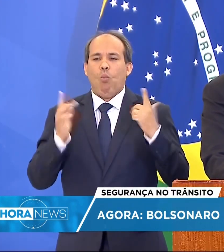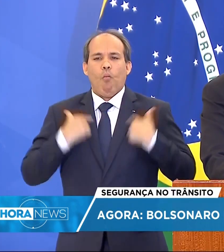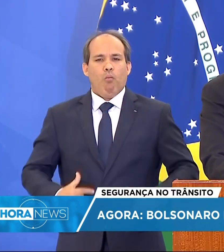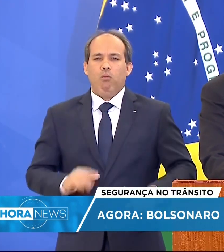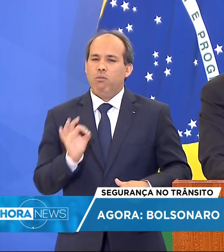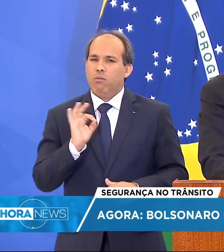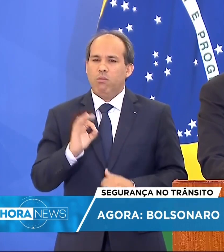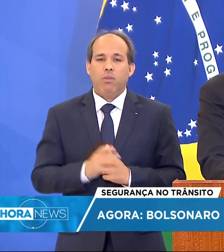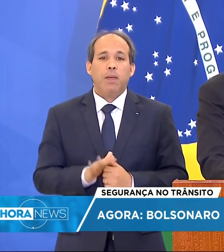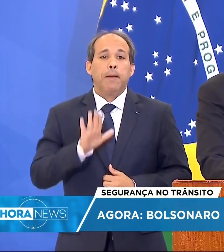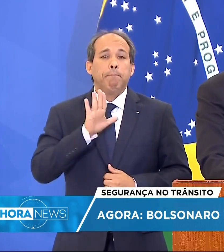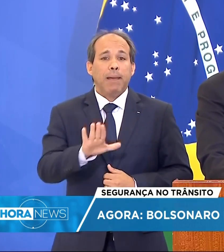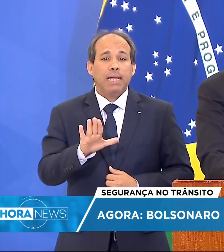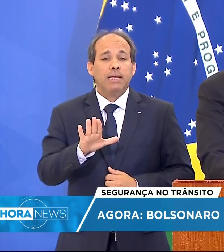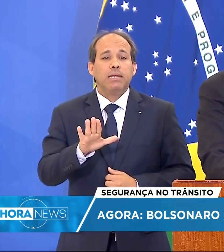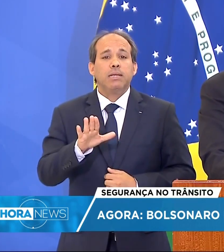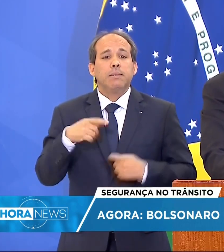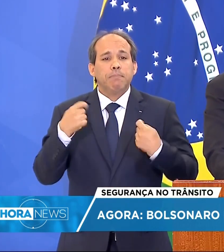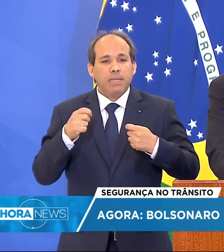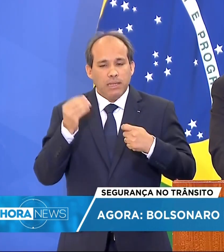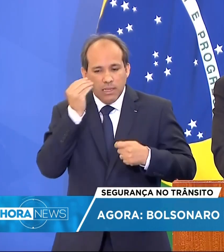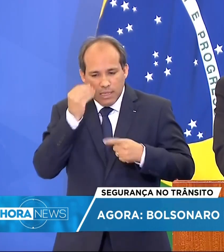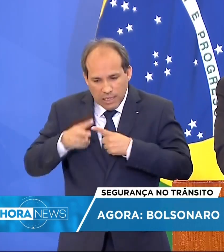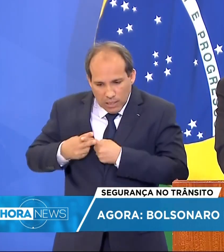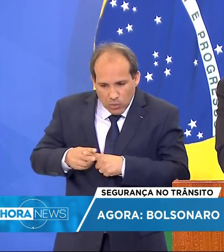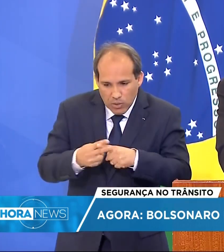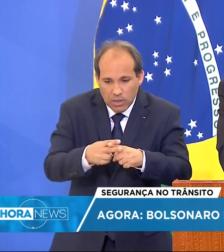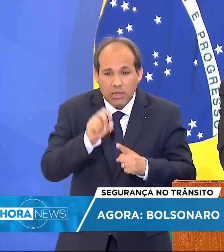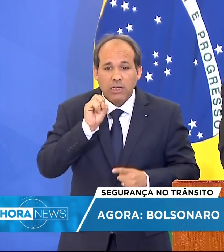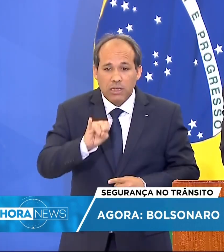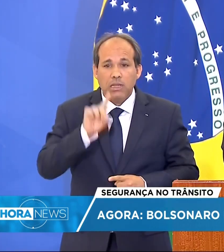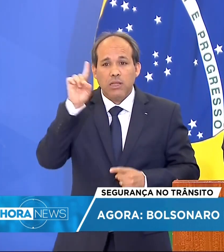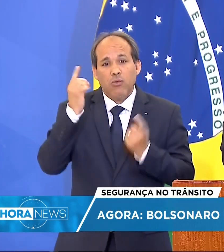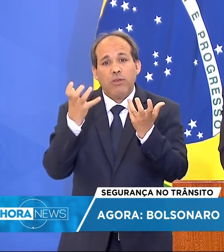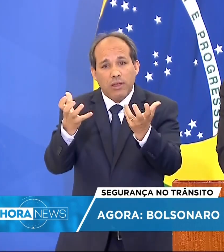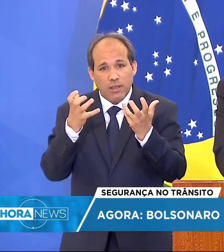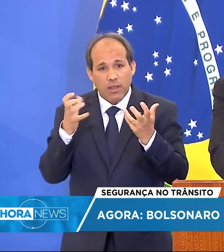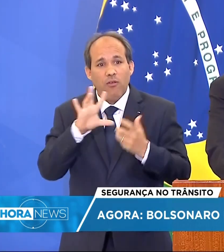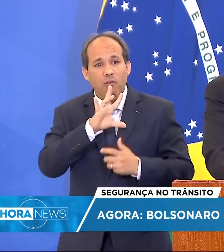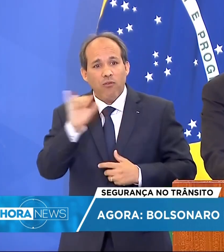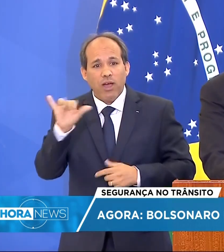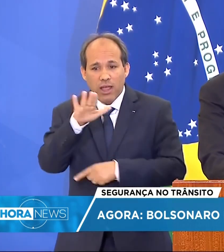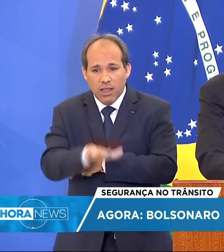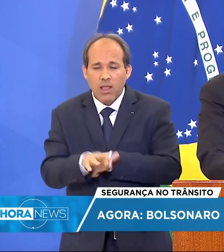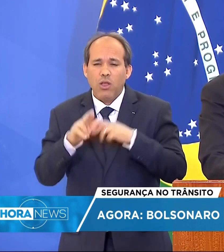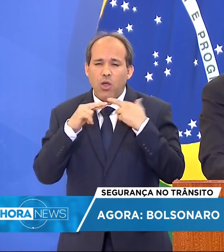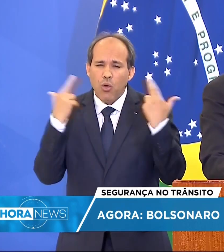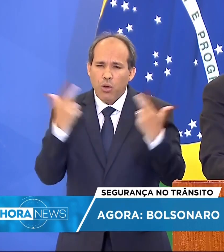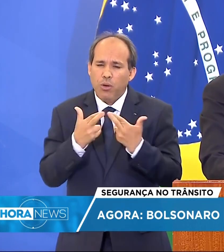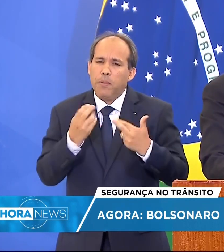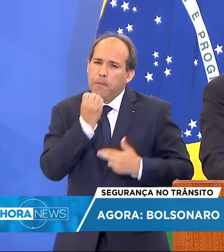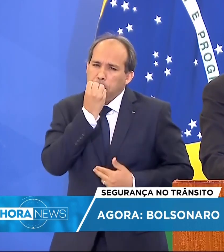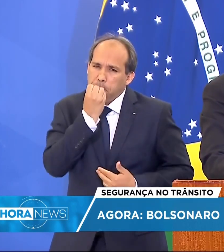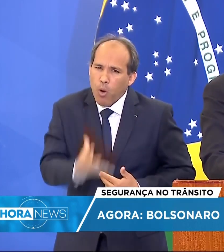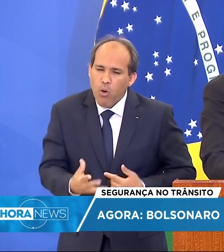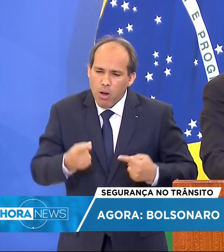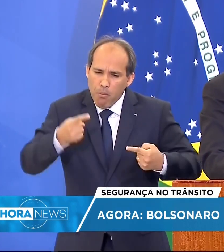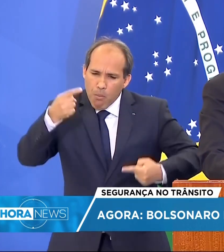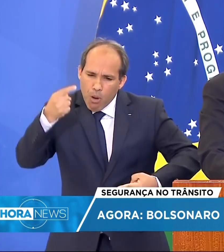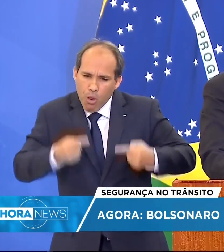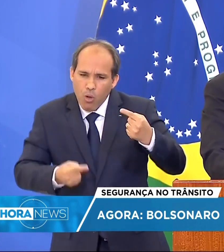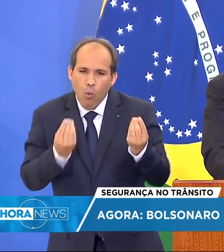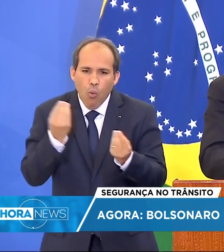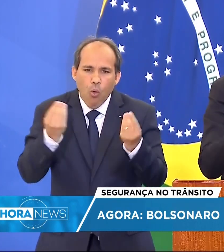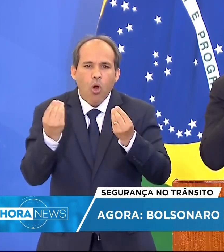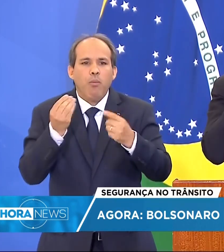E nós temos que buscar corrigi-las. Se Deus quiser, teremos uma reunião bastante profícua hoje à tarde, onde possamos atender